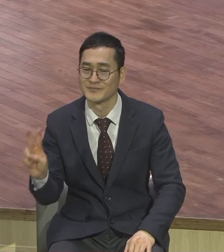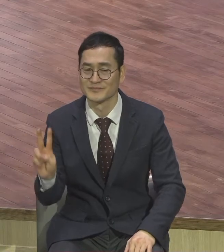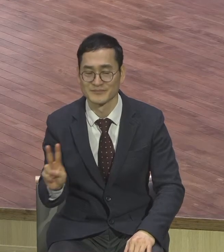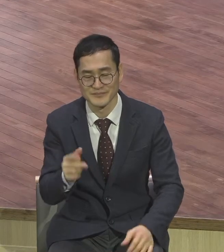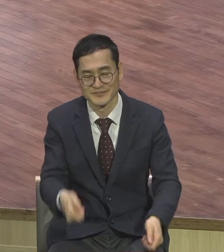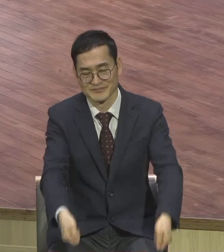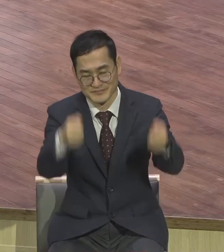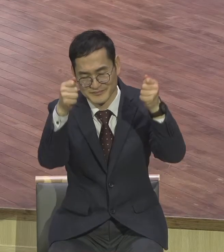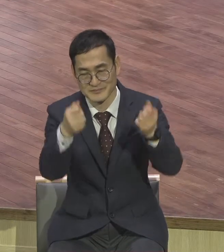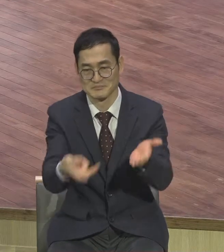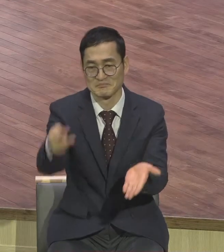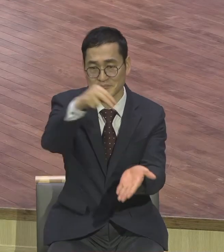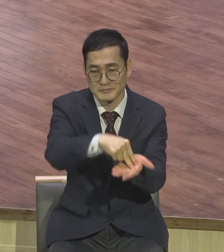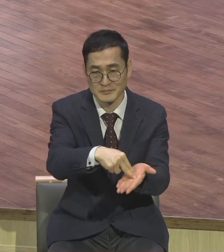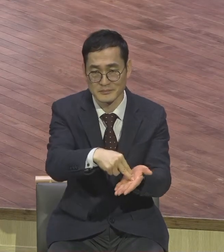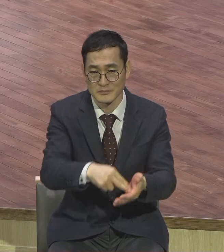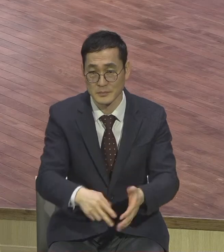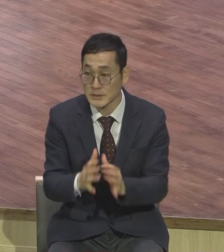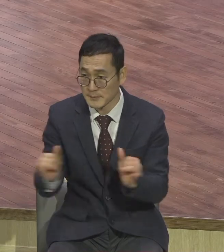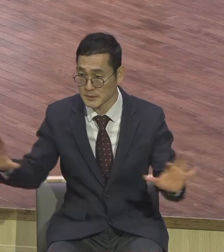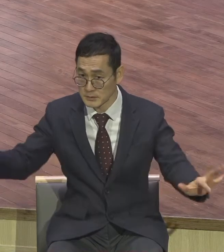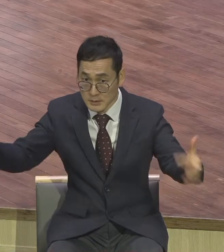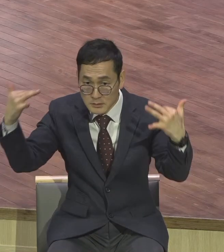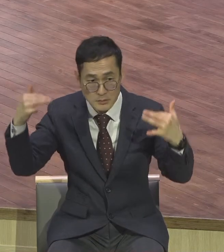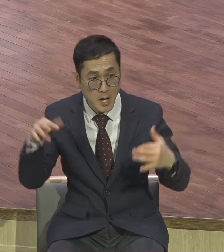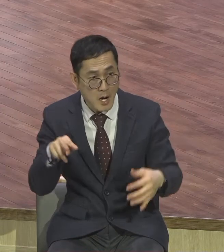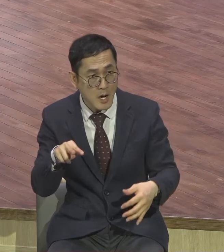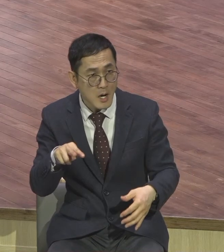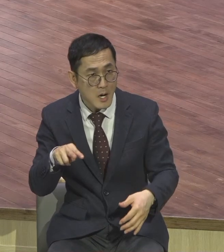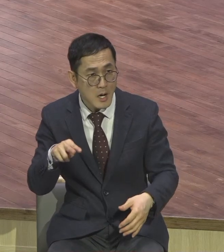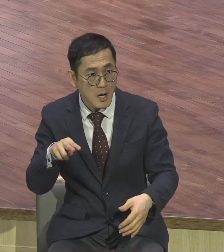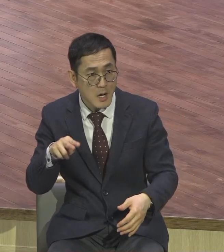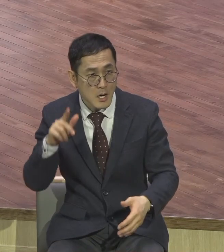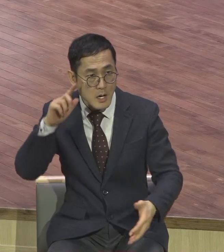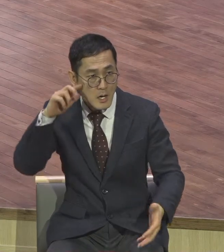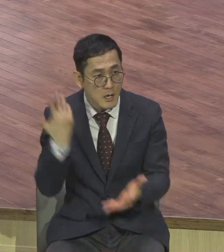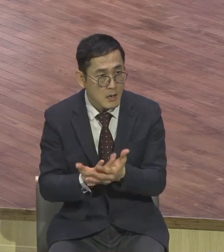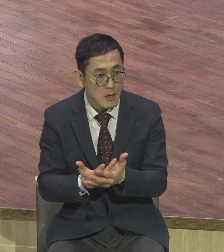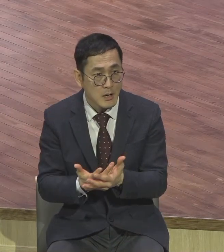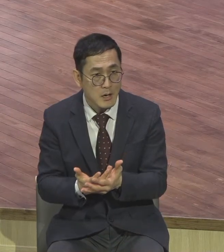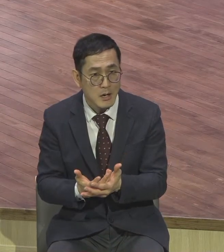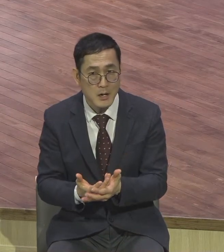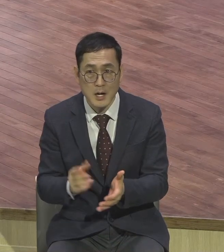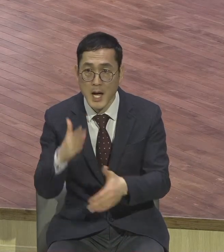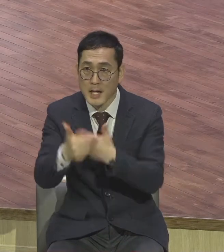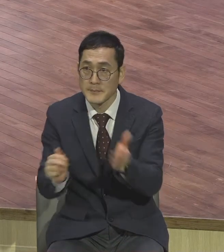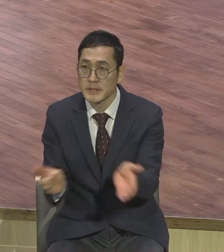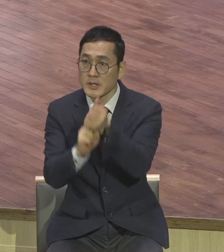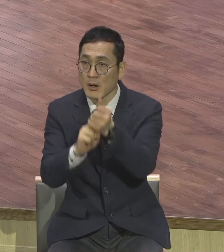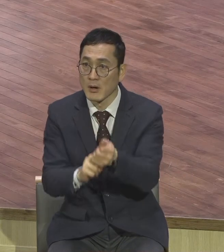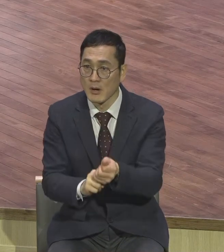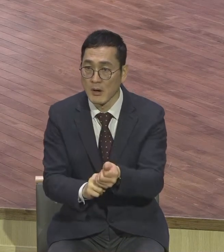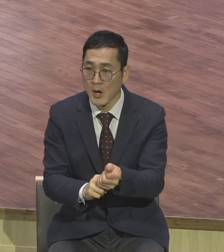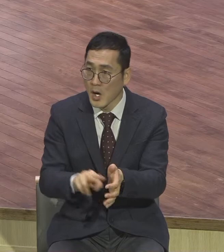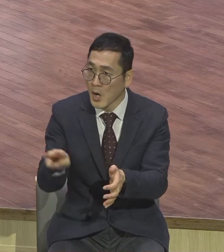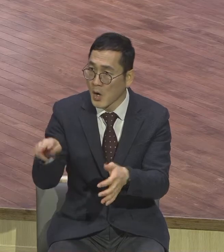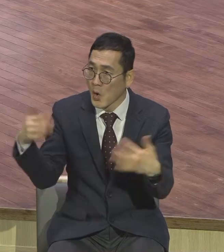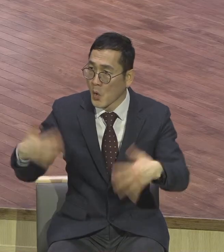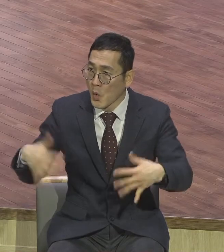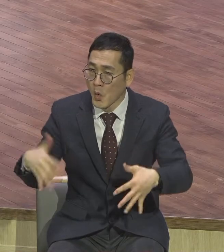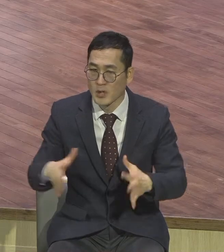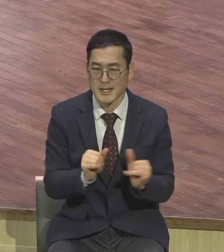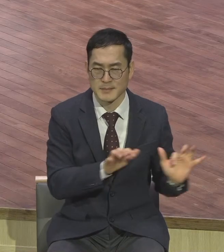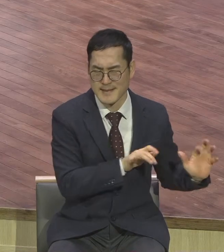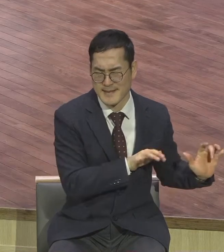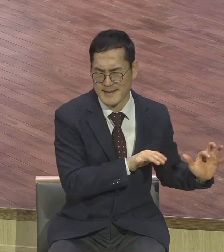개척한 개척 마가다라빵교에 삼천명이 물러왔어 전도용으로 하나님